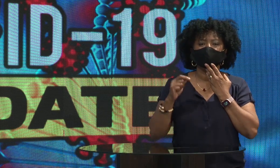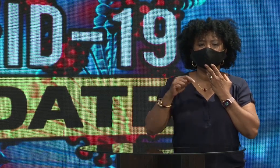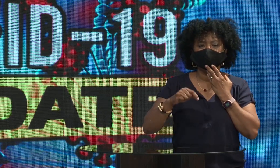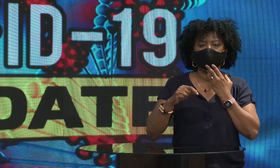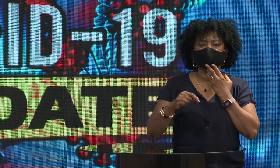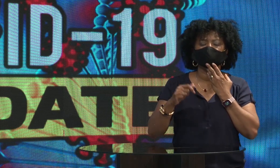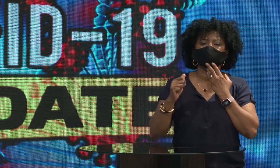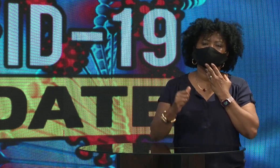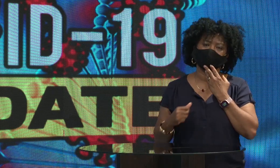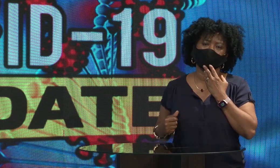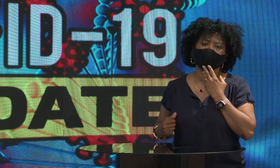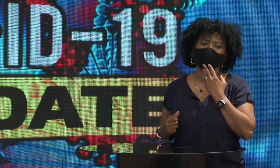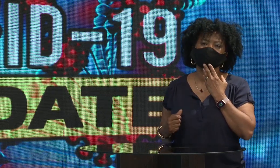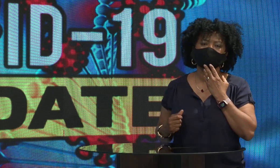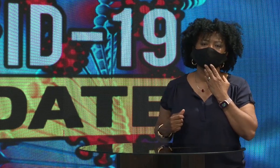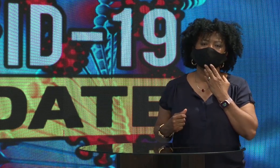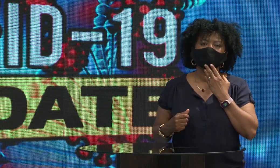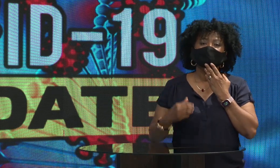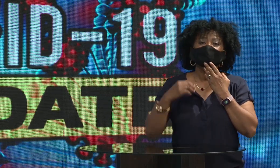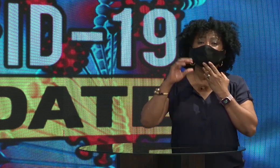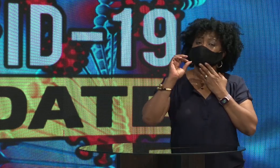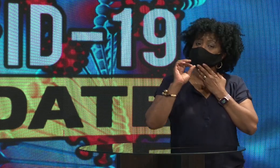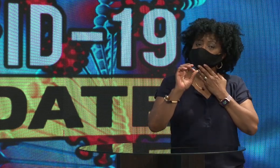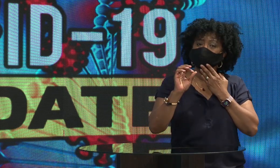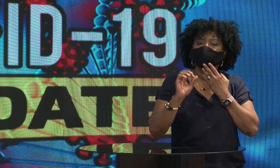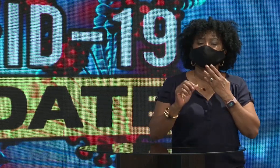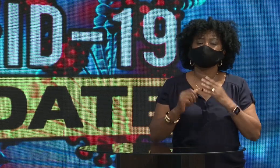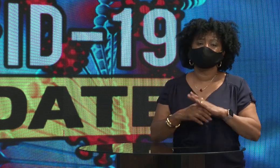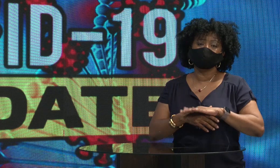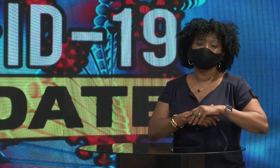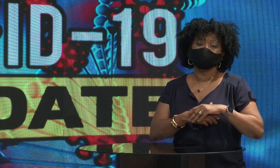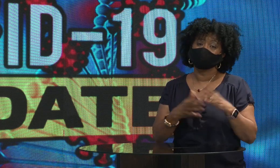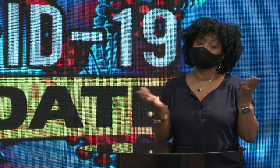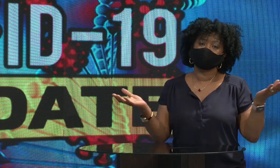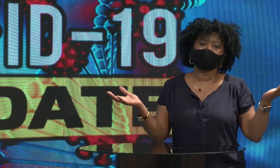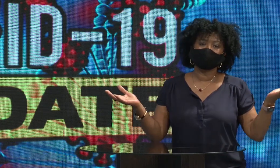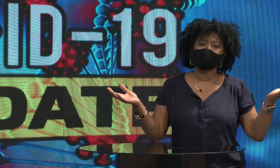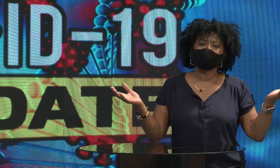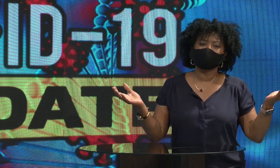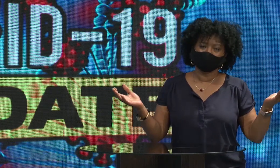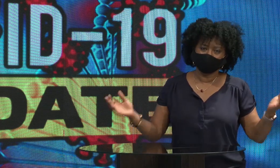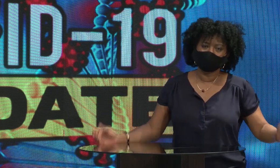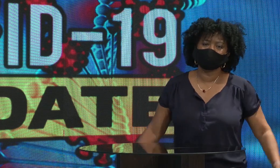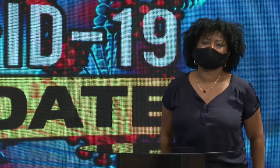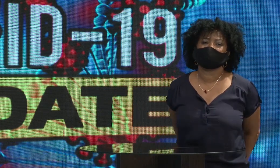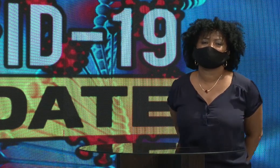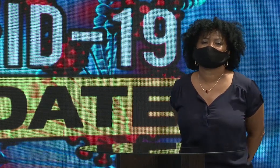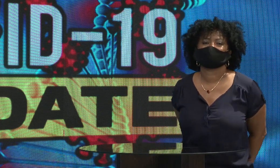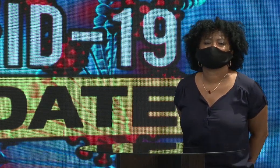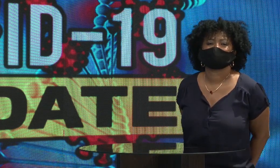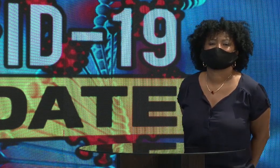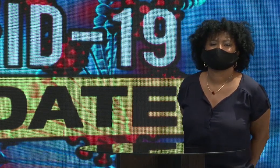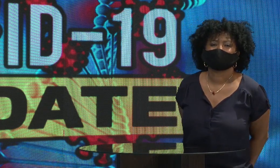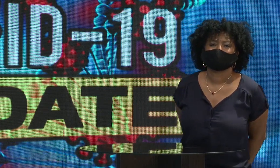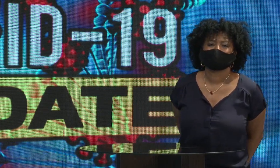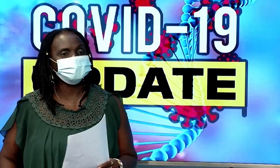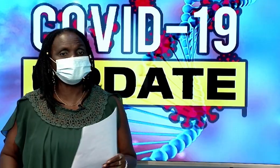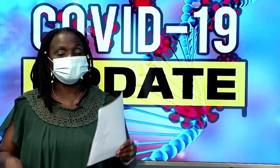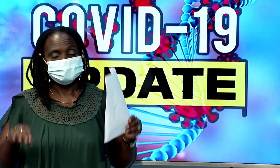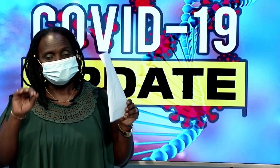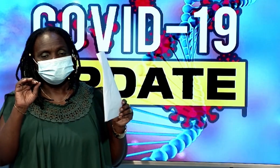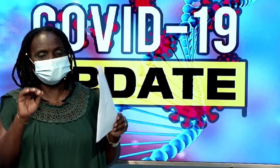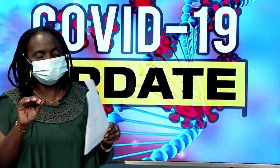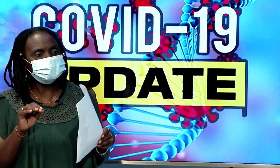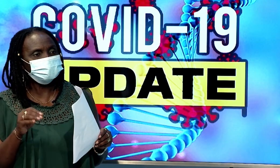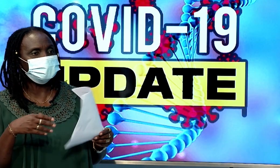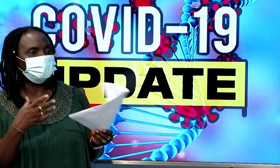COVID-19-pandemie in dit land kunnen bestrijden. Su voor su, Surinamers voor Surinamers. Heel mooi